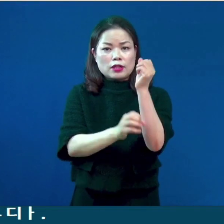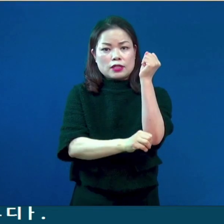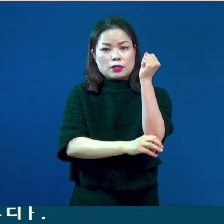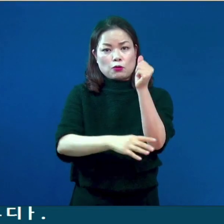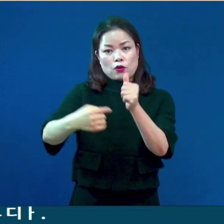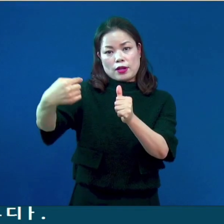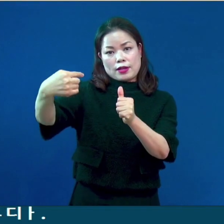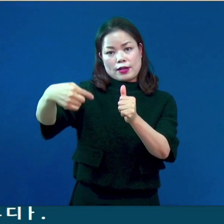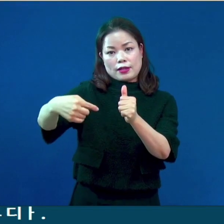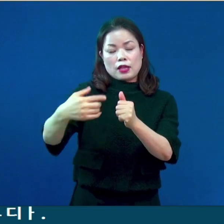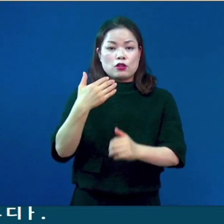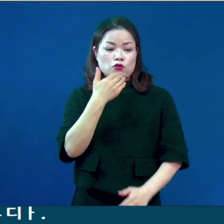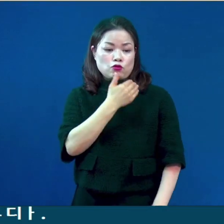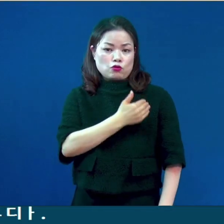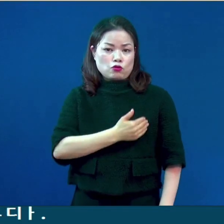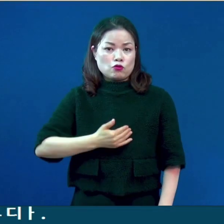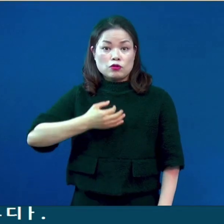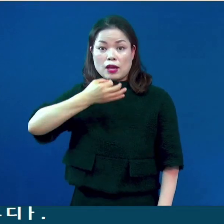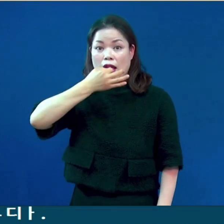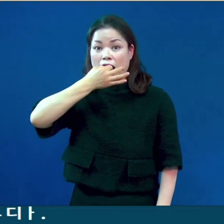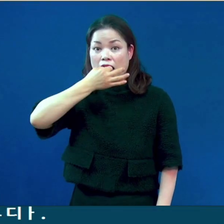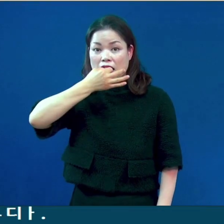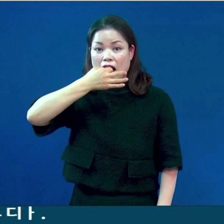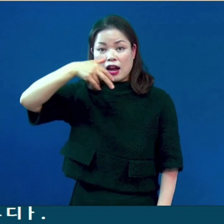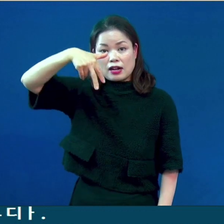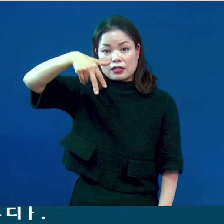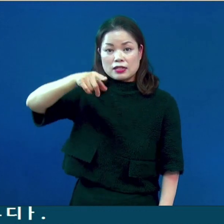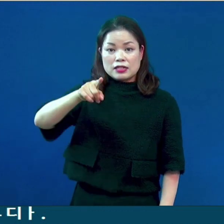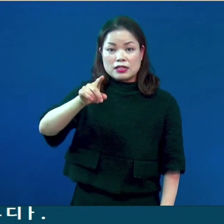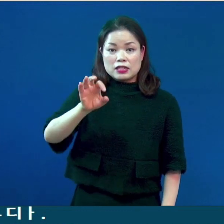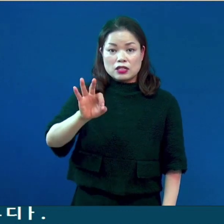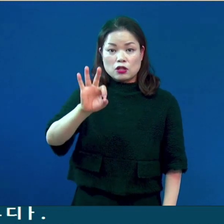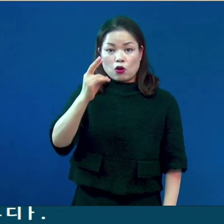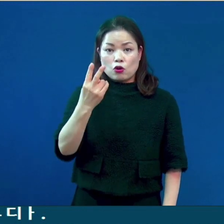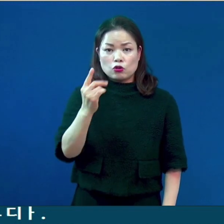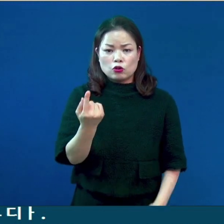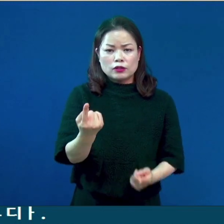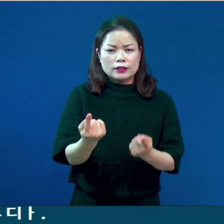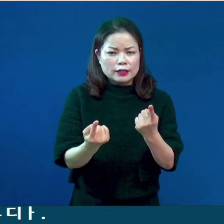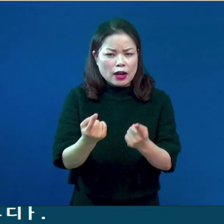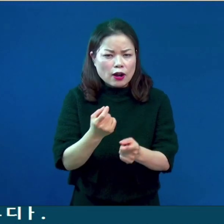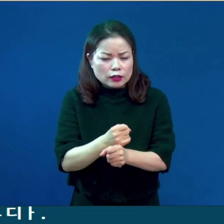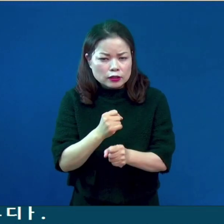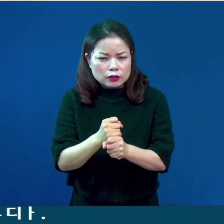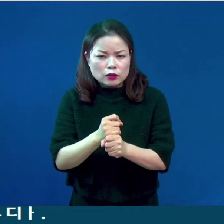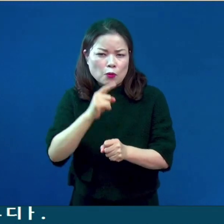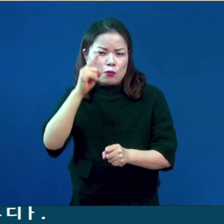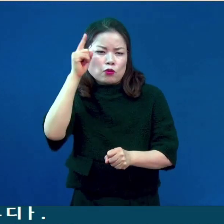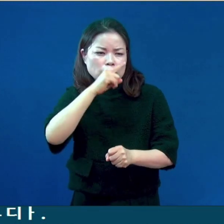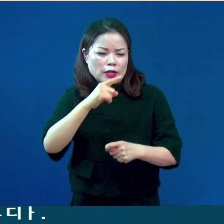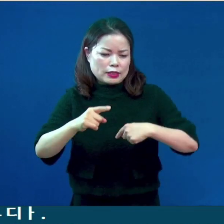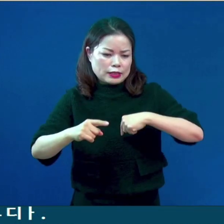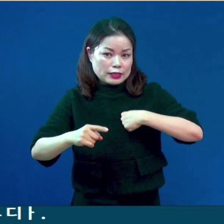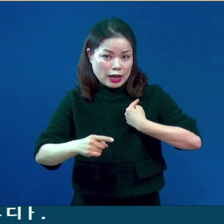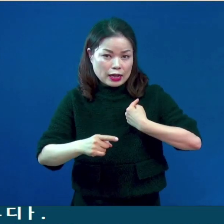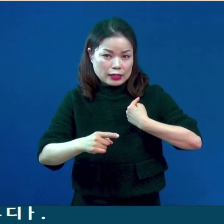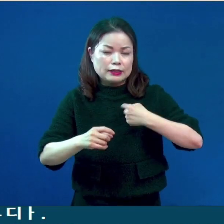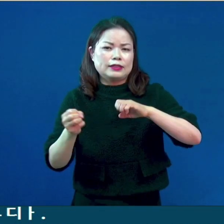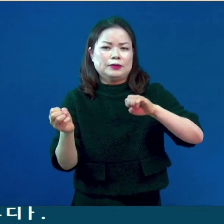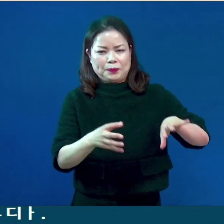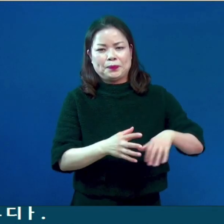가르침은 육신의 정욕을 제어하는 것이 못된 자아를 죽이는 길이다